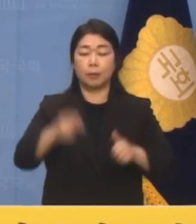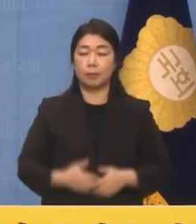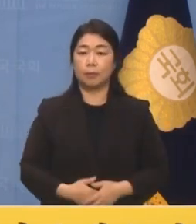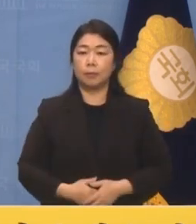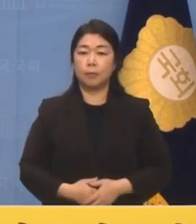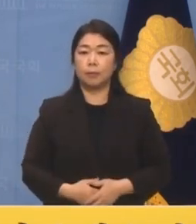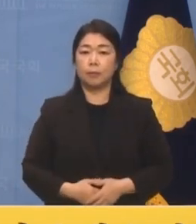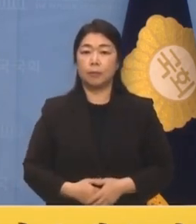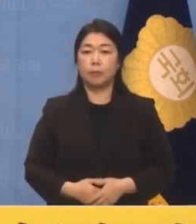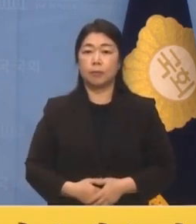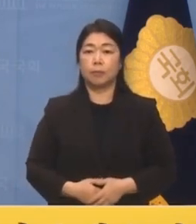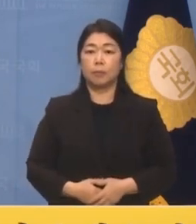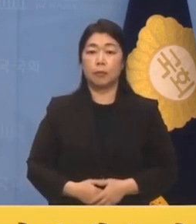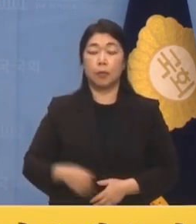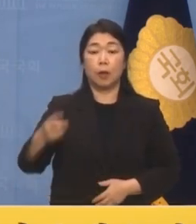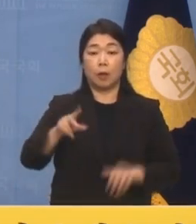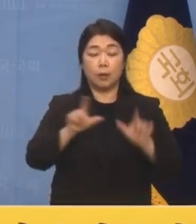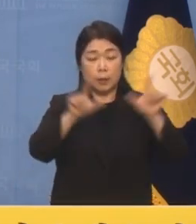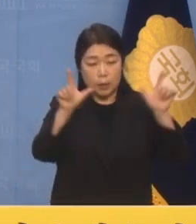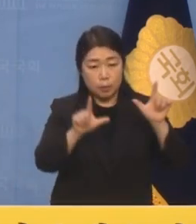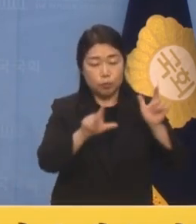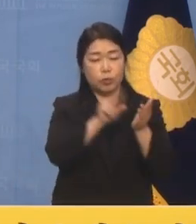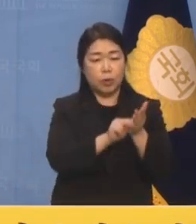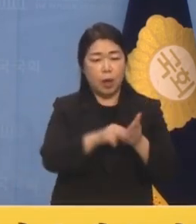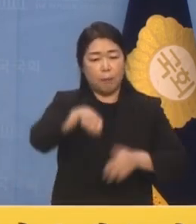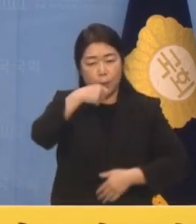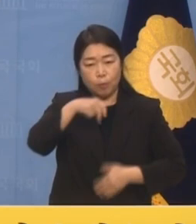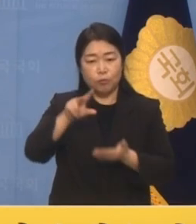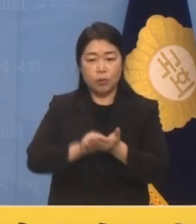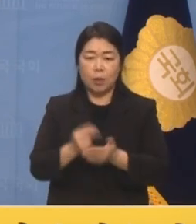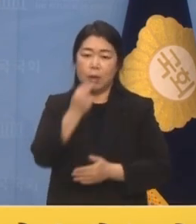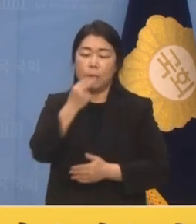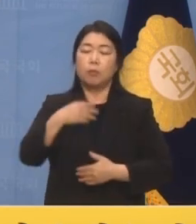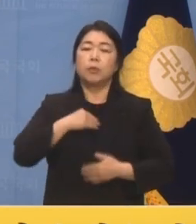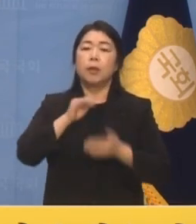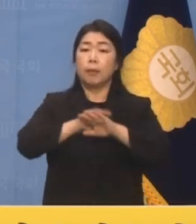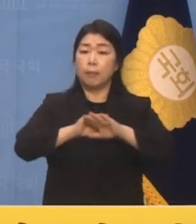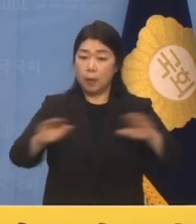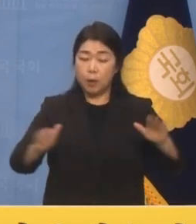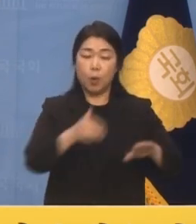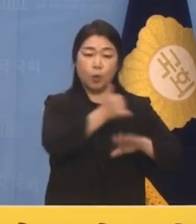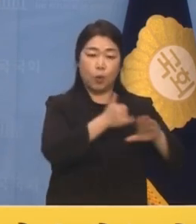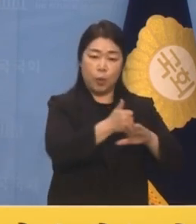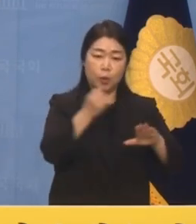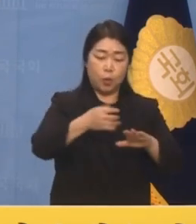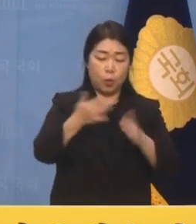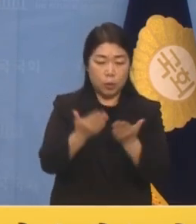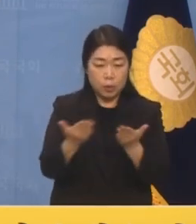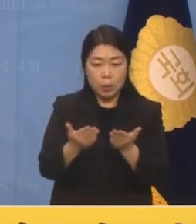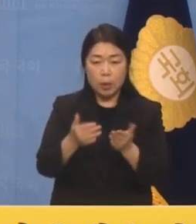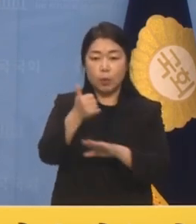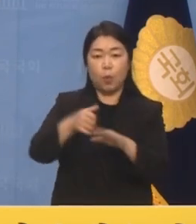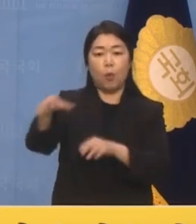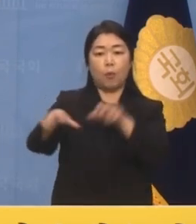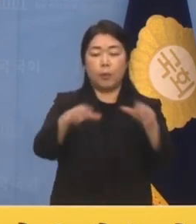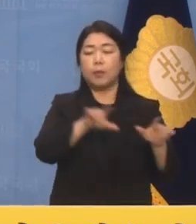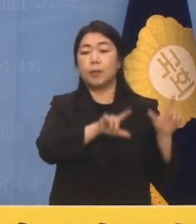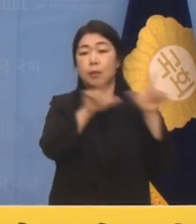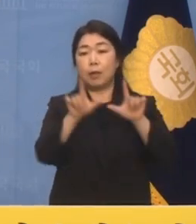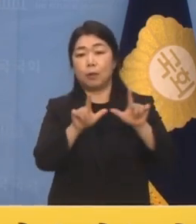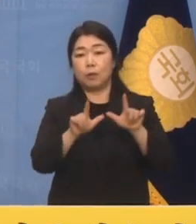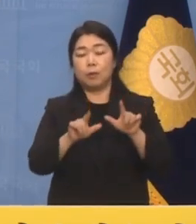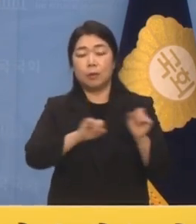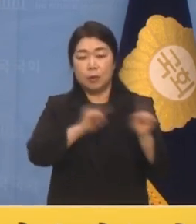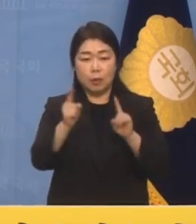만들고 싶습니다. 기후위기, 식량위기, 생명위기를 극복하고 농민, 농업, 농촌을 살리는 정치를